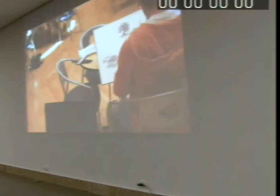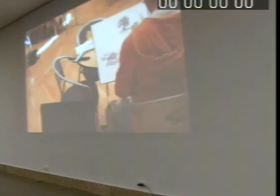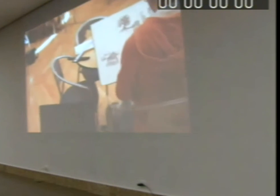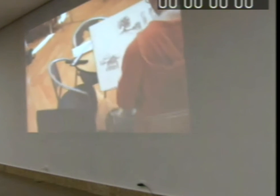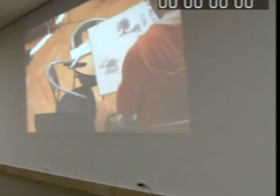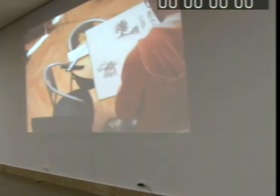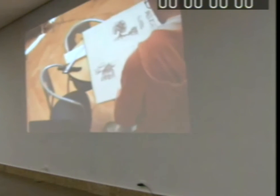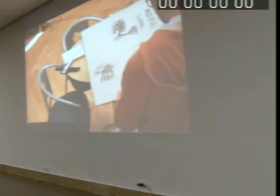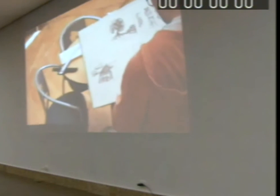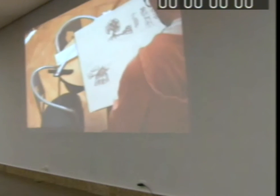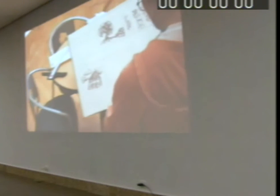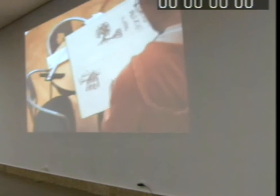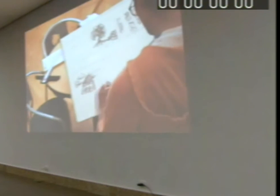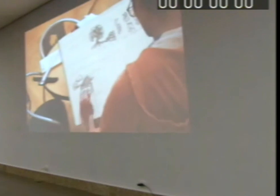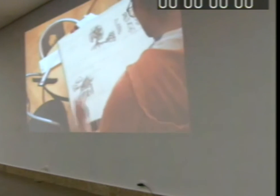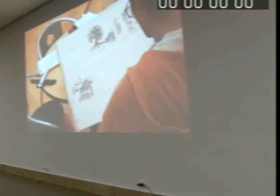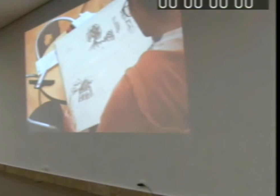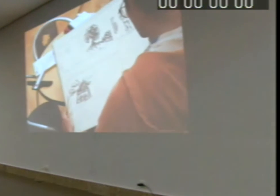to